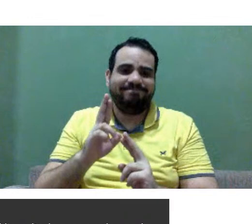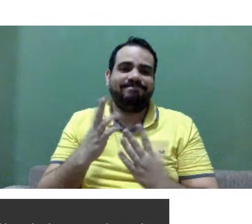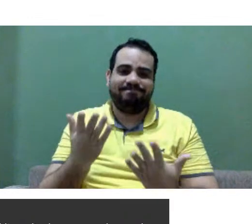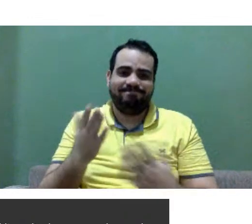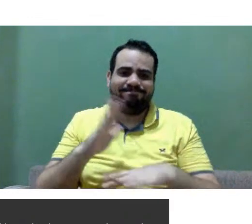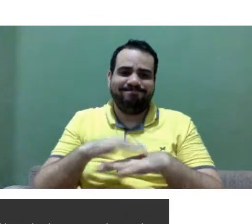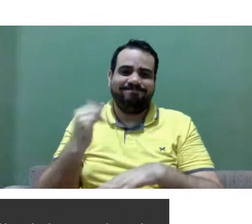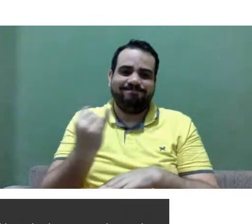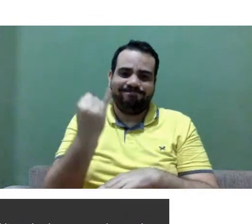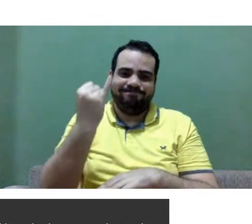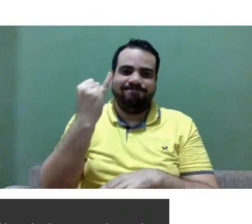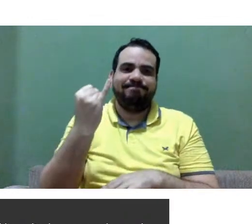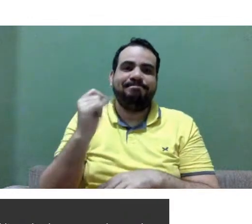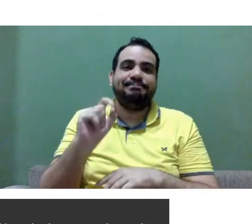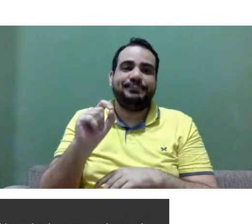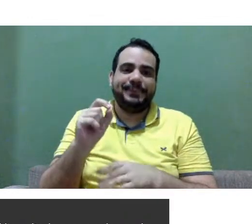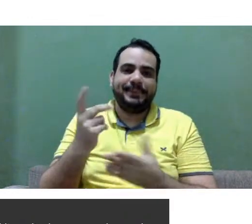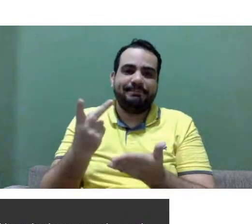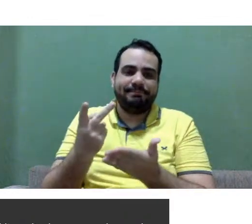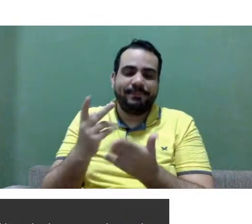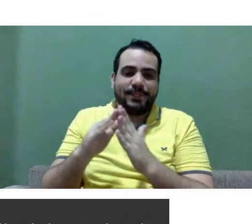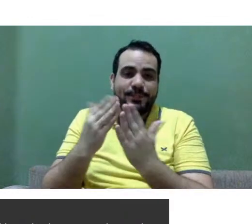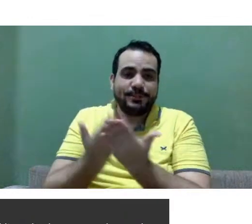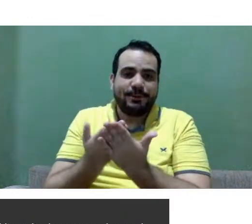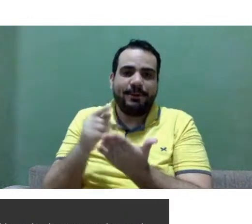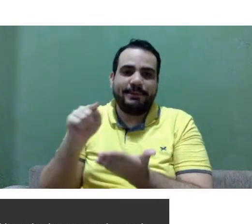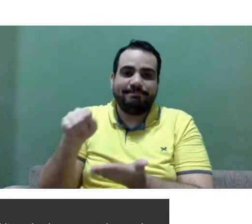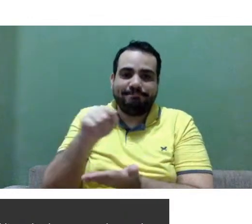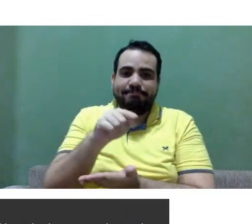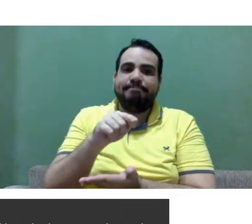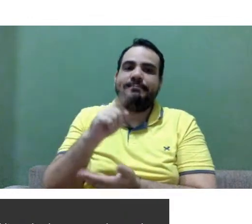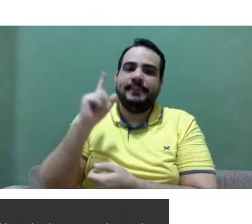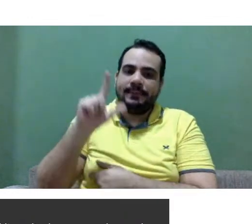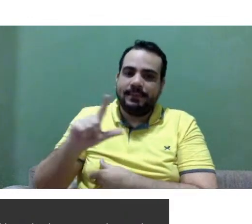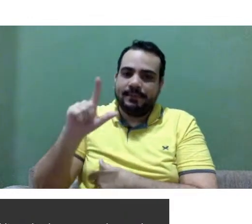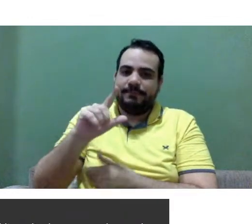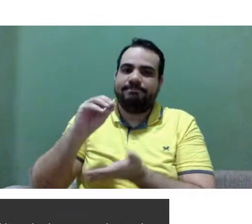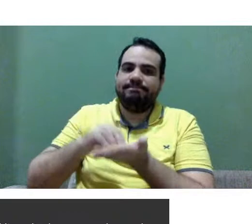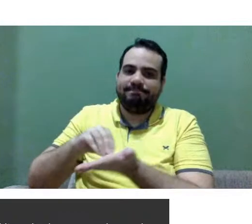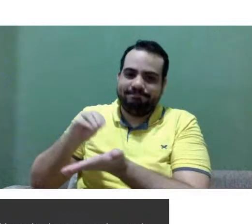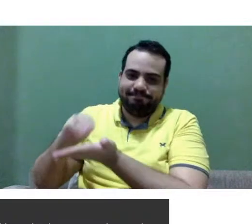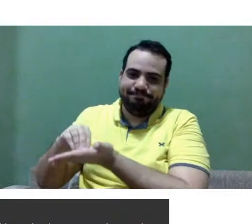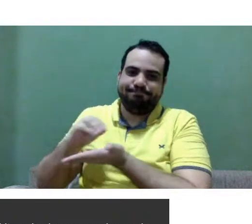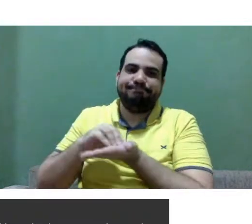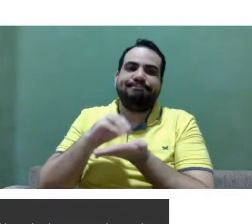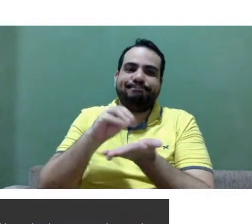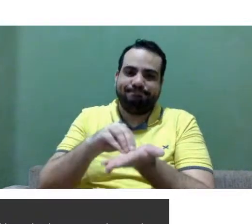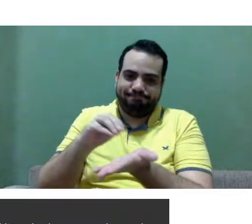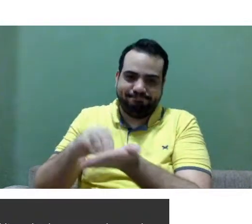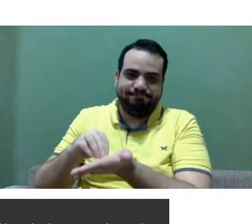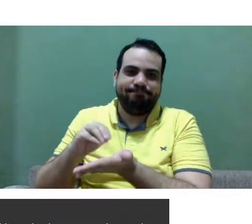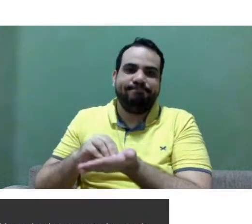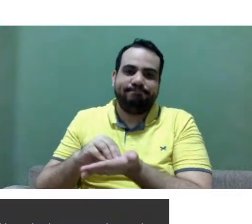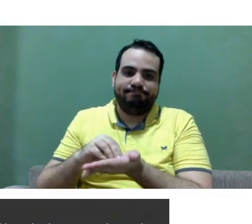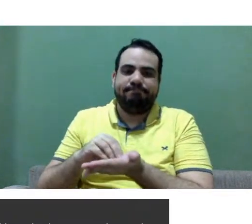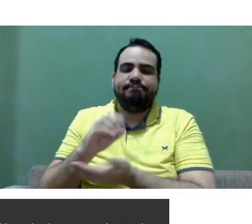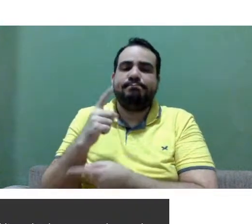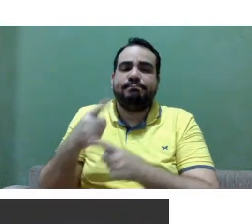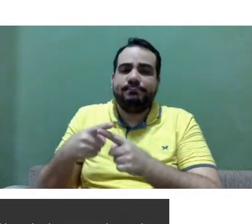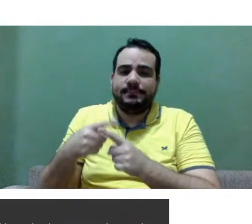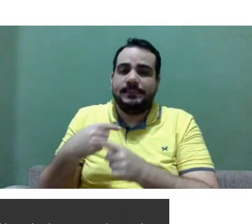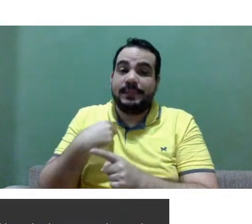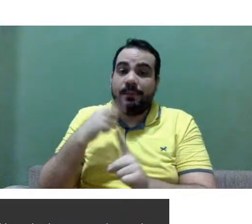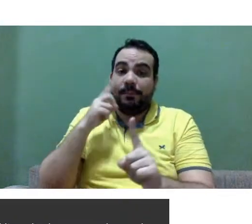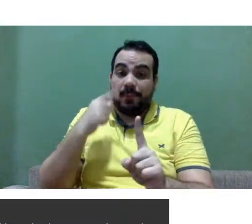é muito obrigado Cacau por responder essas questões de tamanha importância e a